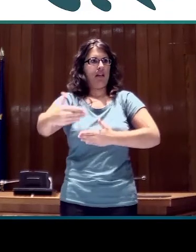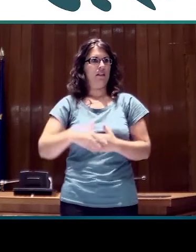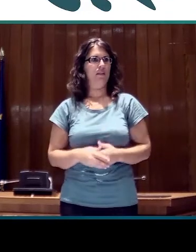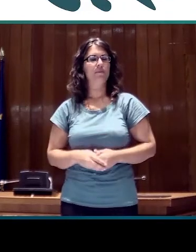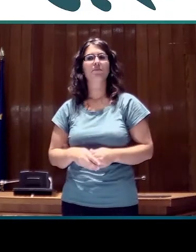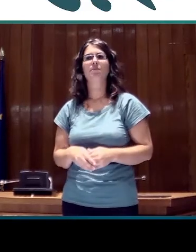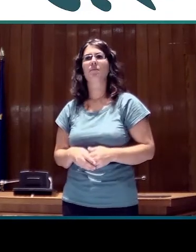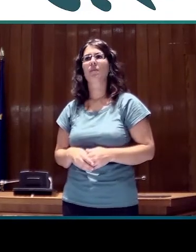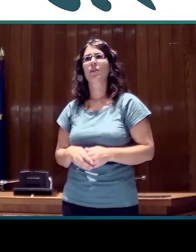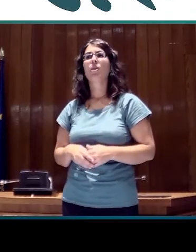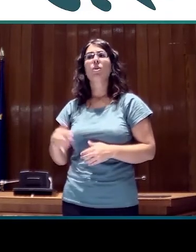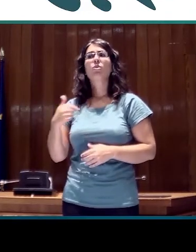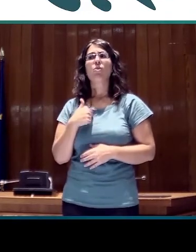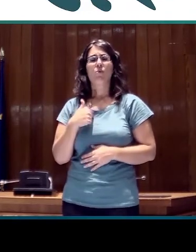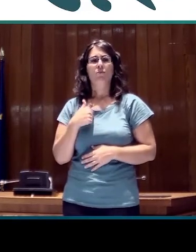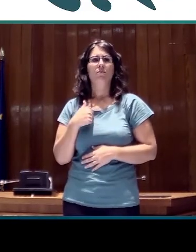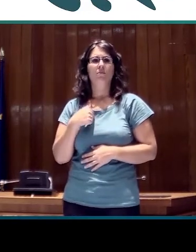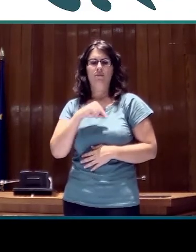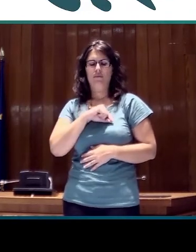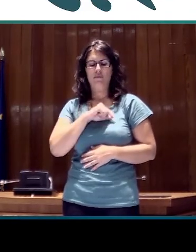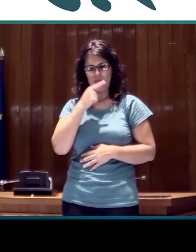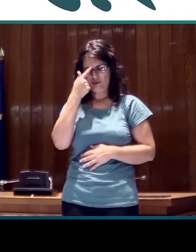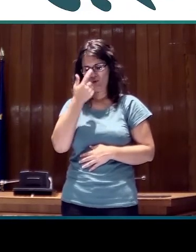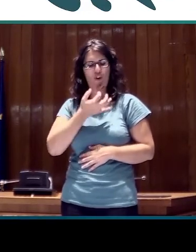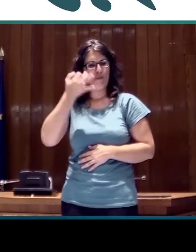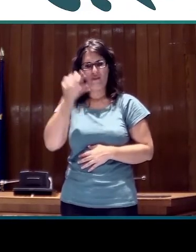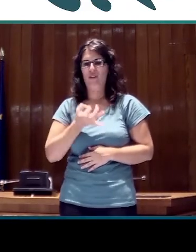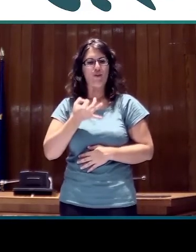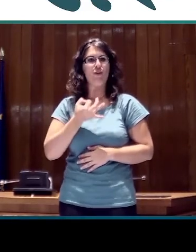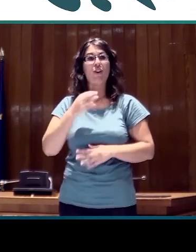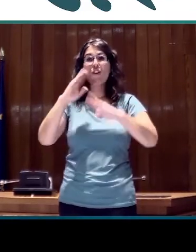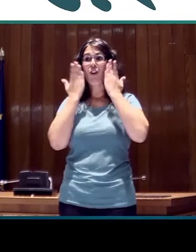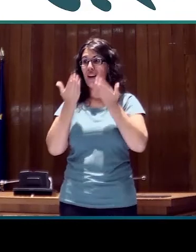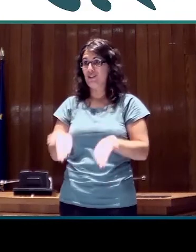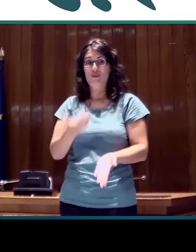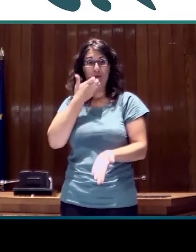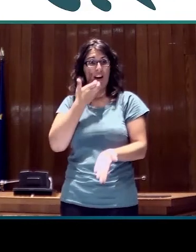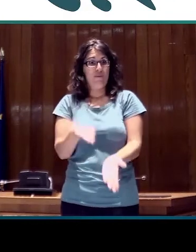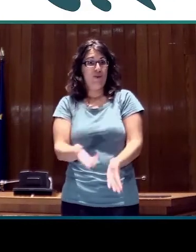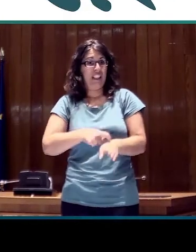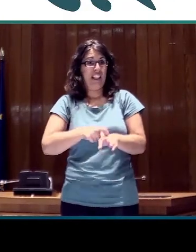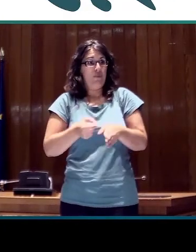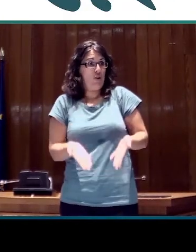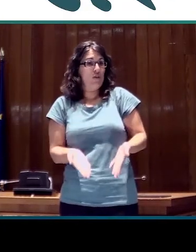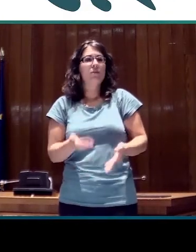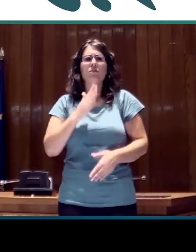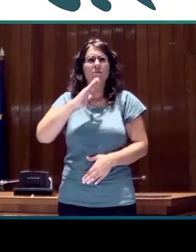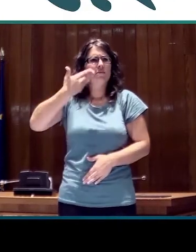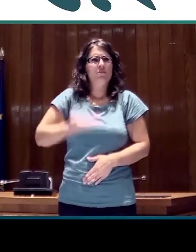estoy convencido que congresos como estos son fundamentales para hacer crecer